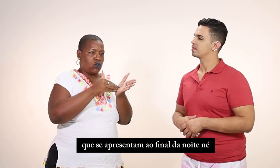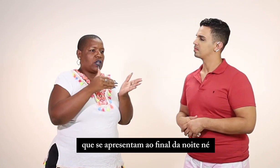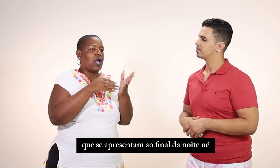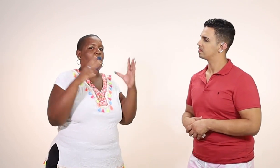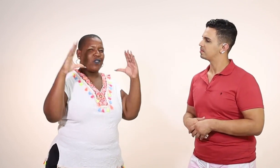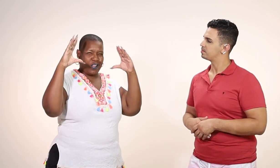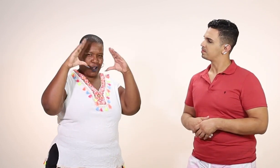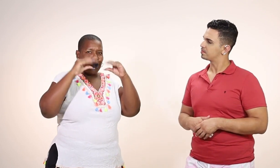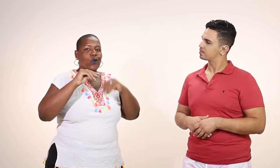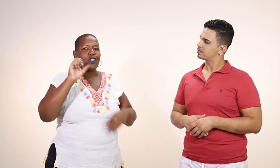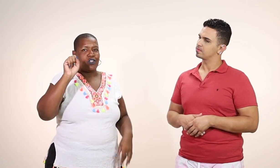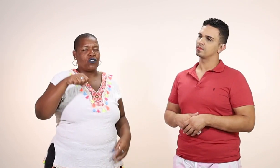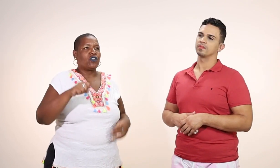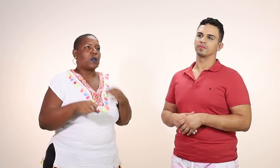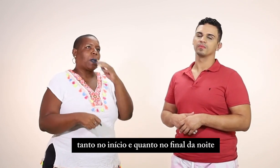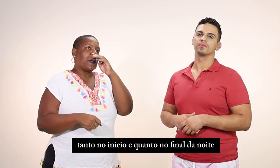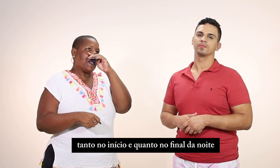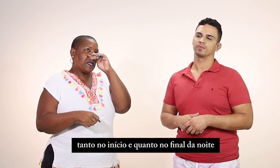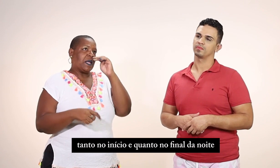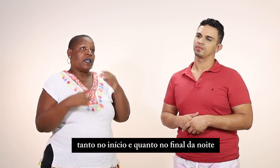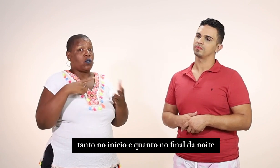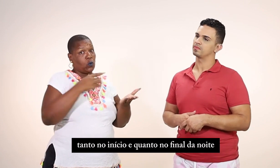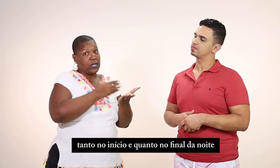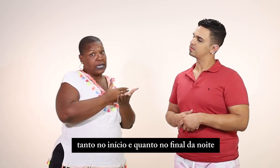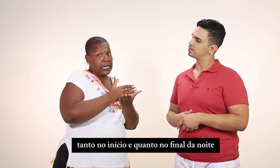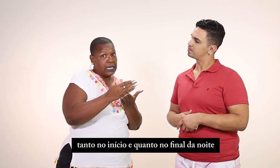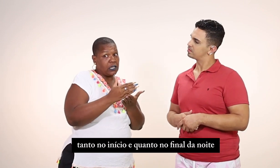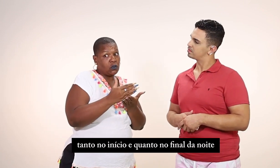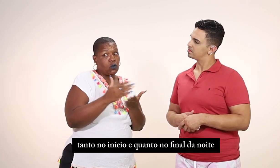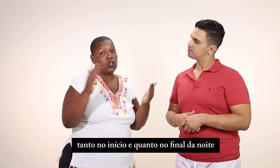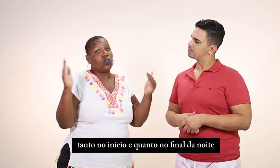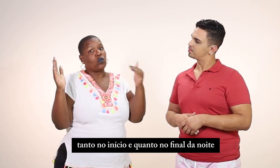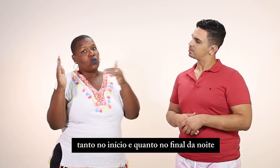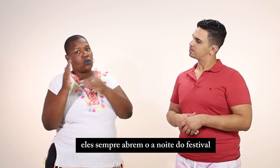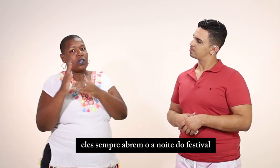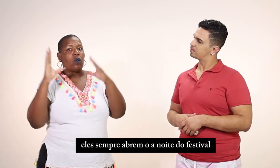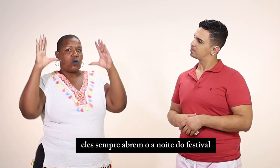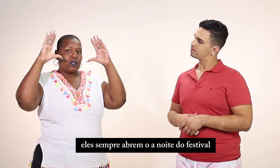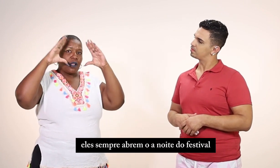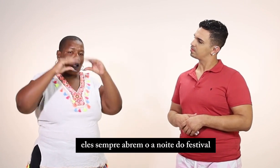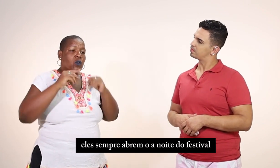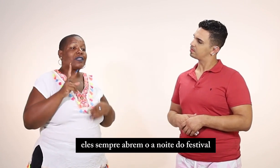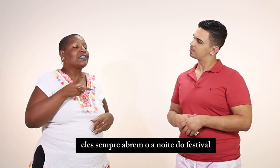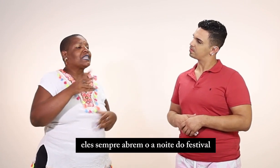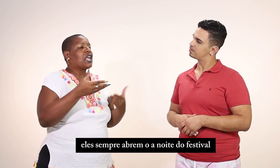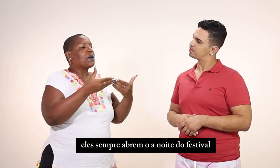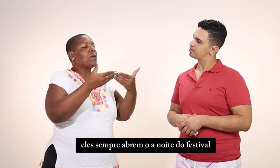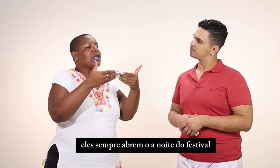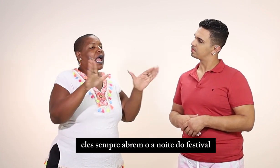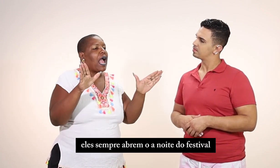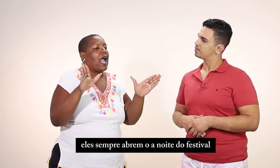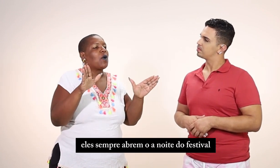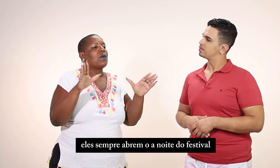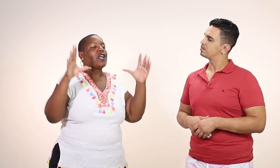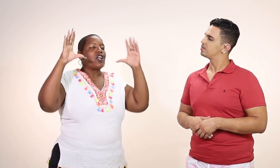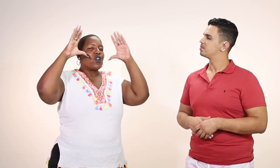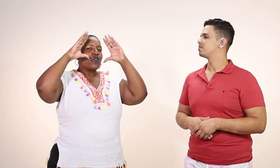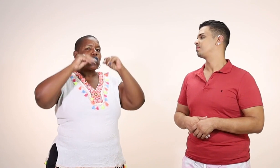né? Tanto no início quanto no final da noite. Eles sempre abrem a noite do festival